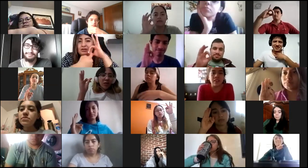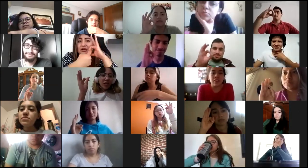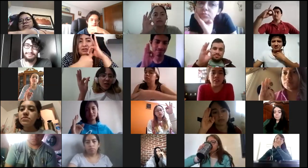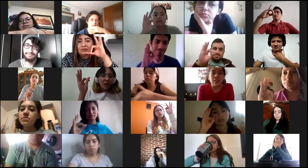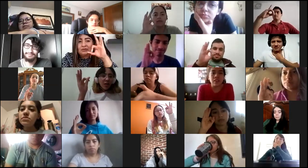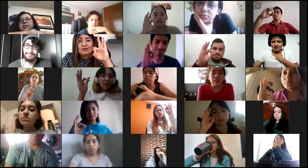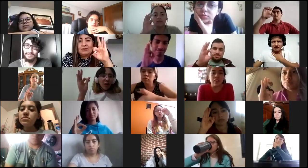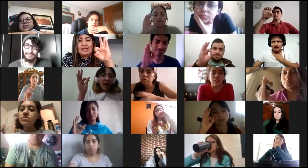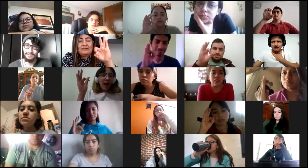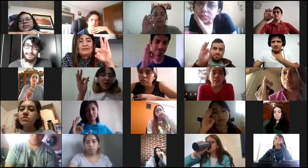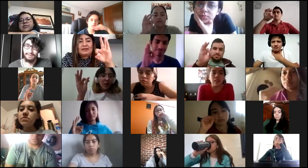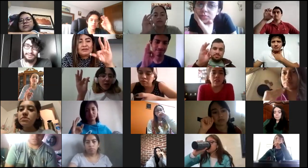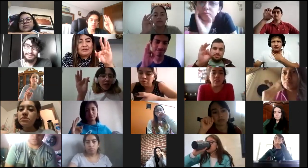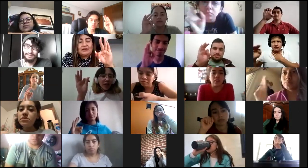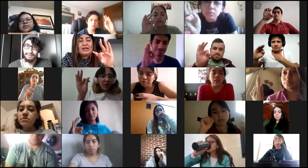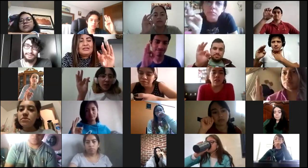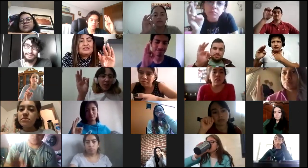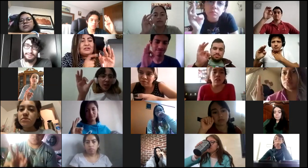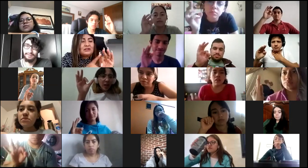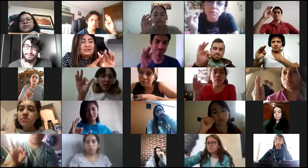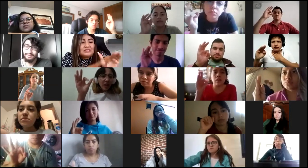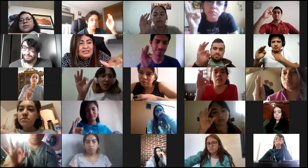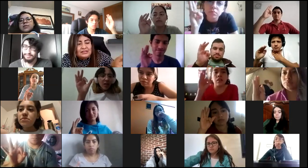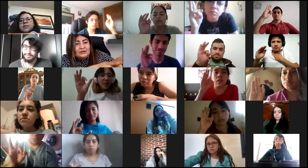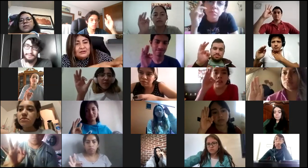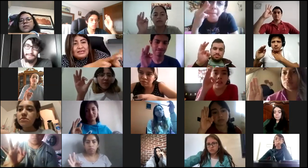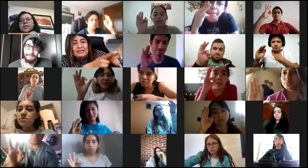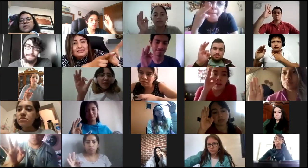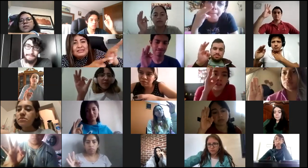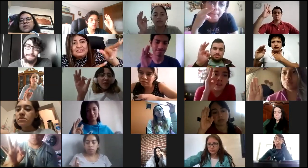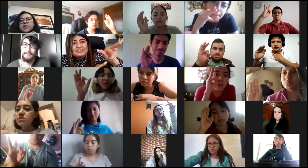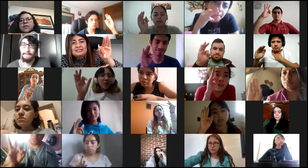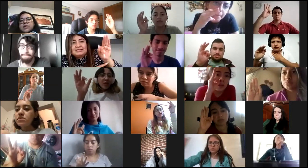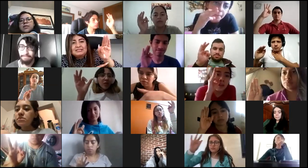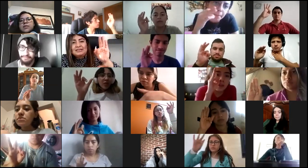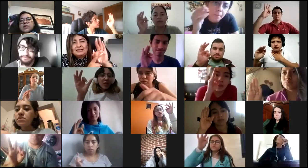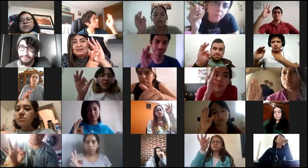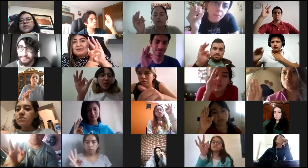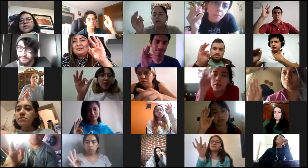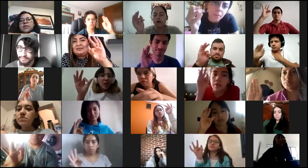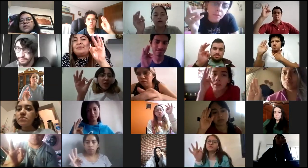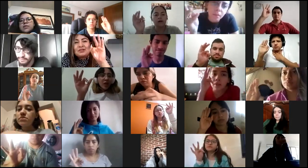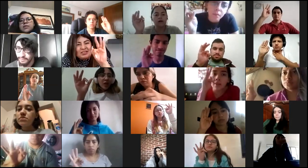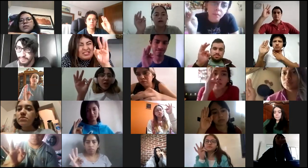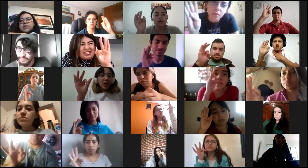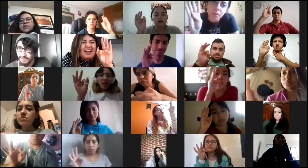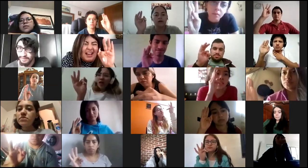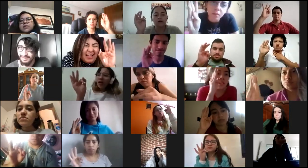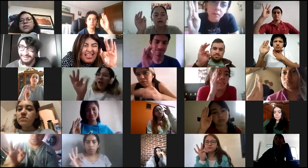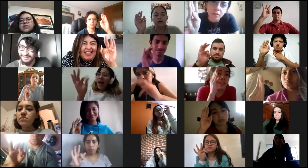incorrecto. Ah, es, ok, ok. De hecho, lo correcto es que el dedo vaya detrás de este. Ay, pero es bien difícil. Ah,